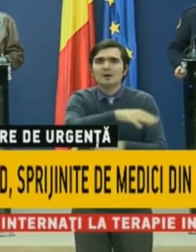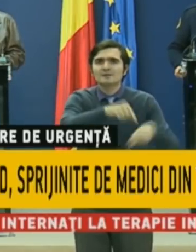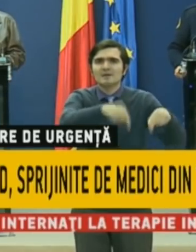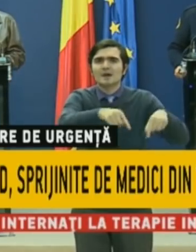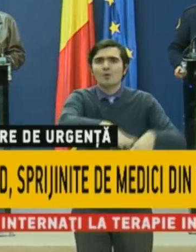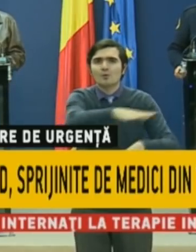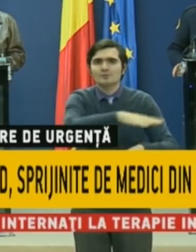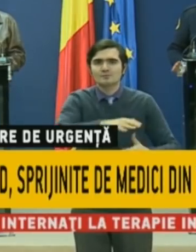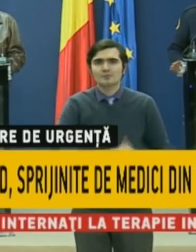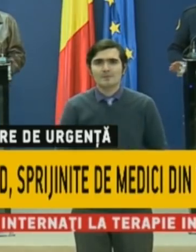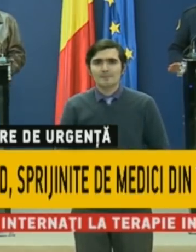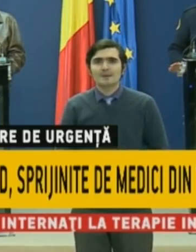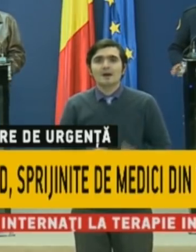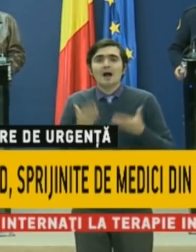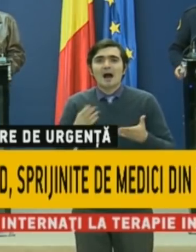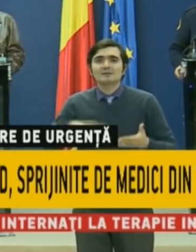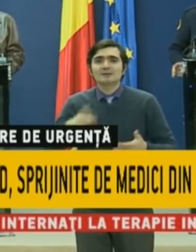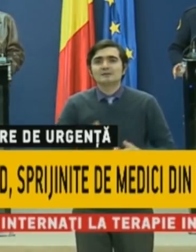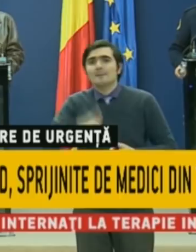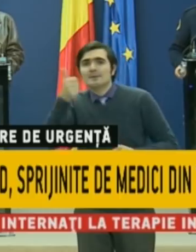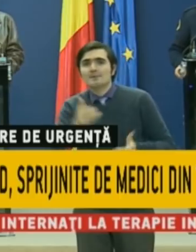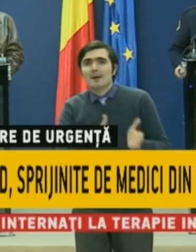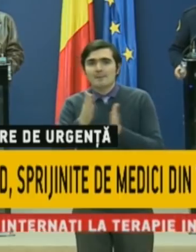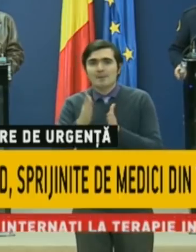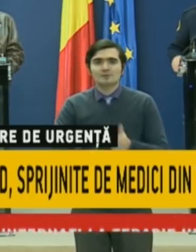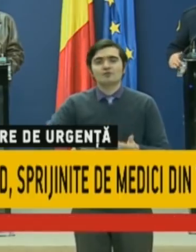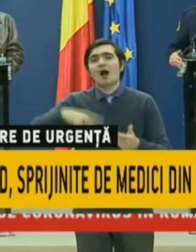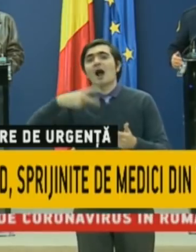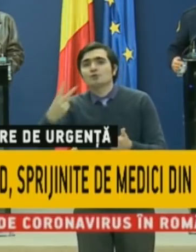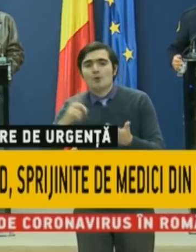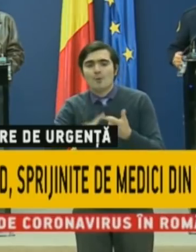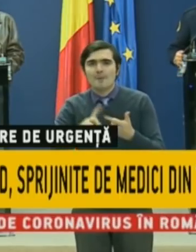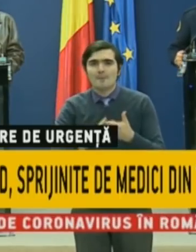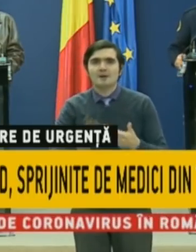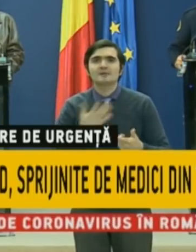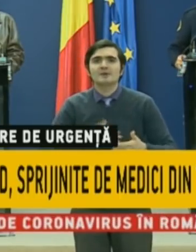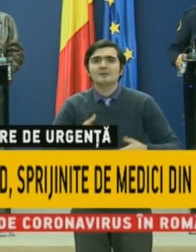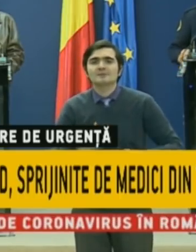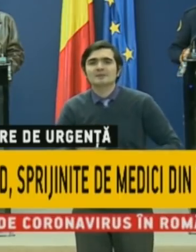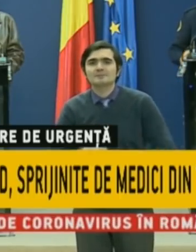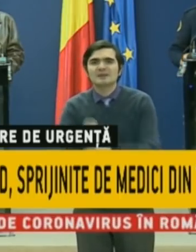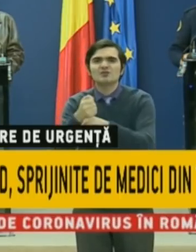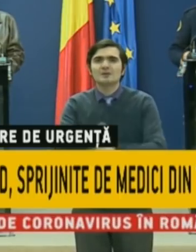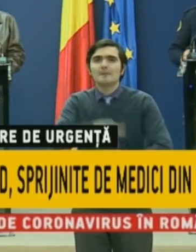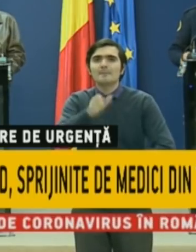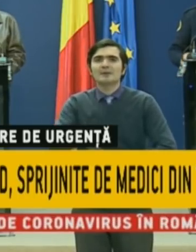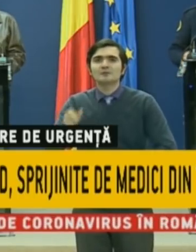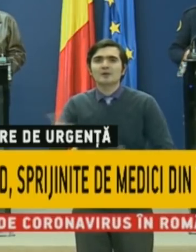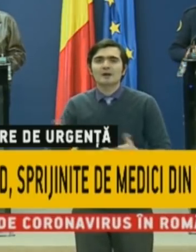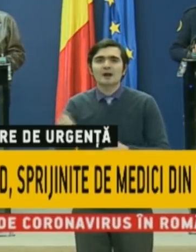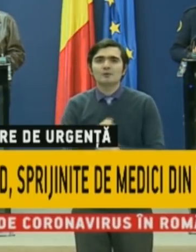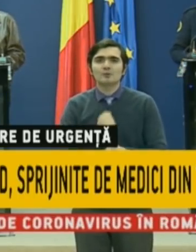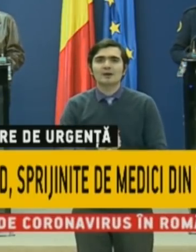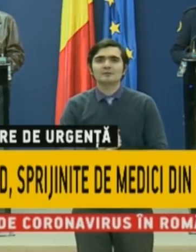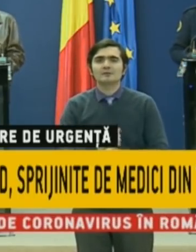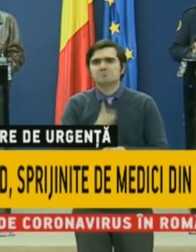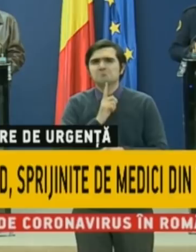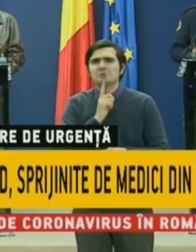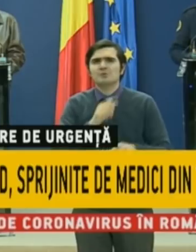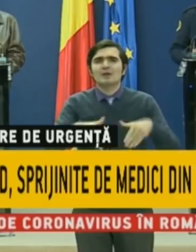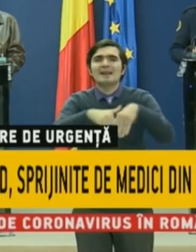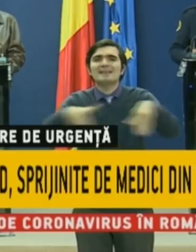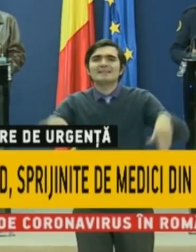deservesc. Asta este pe prima parte. A doua parte este de a veni în sprijinul personalului care lucrează în linia